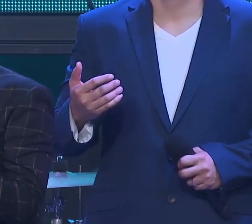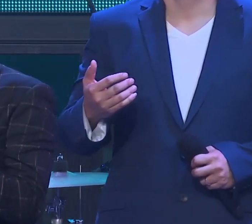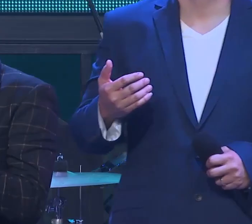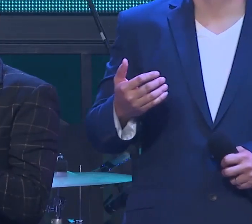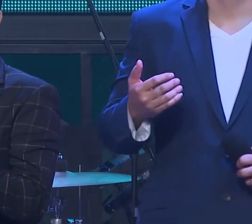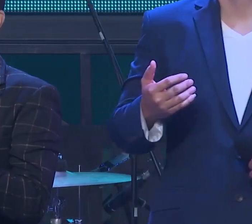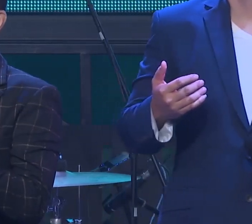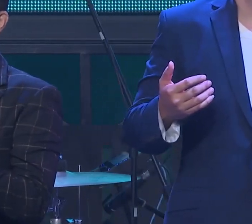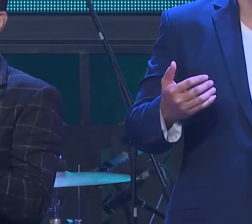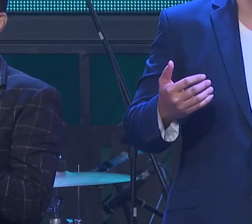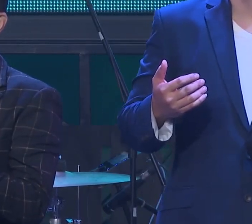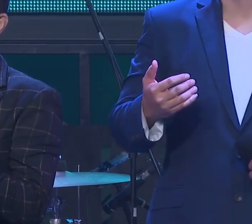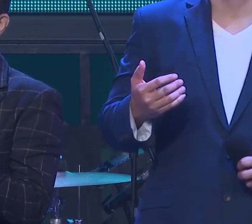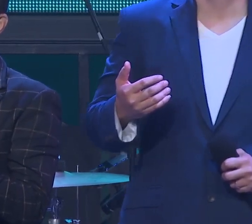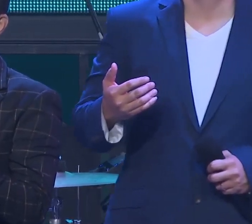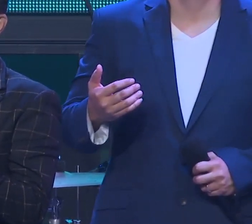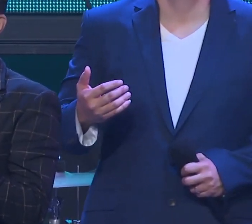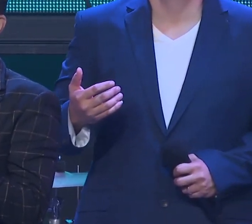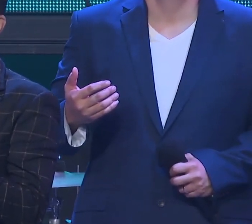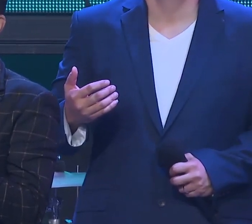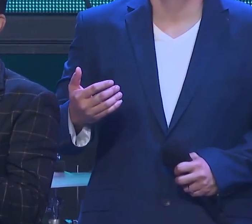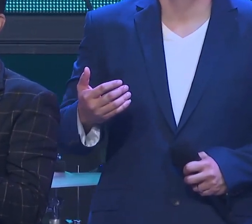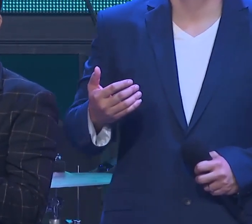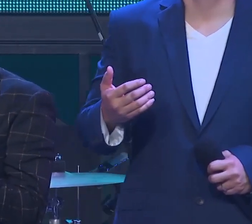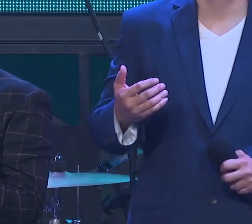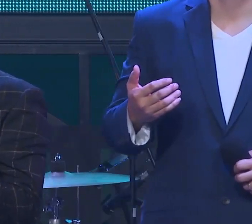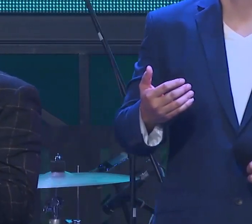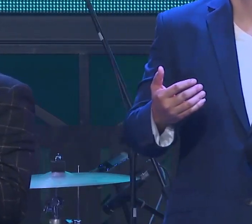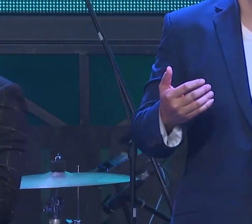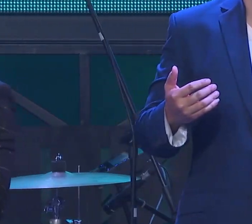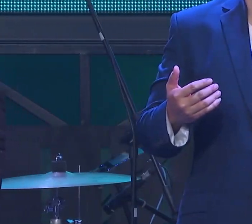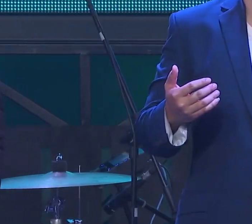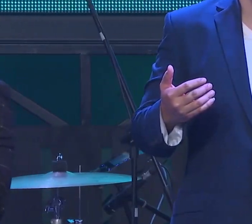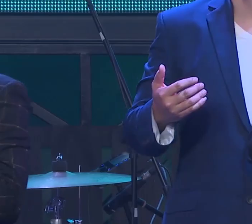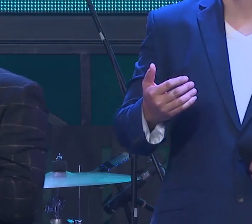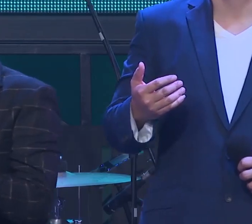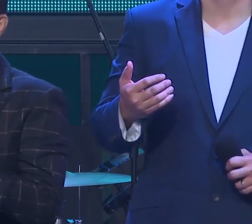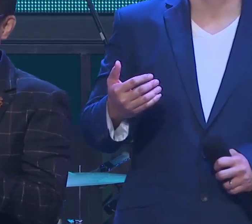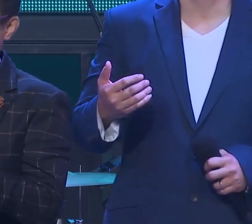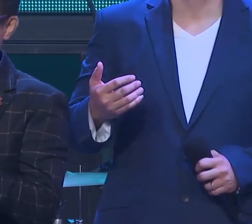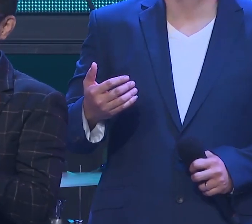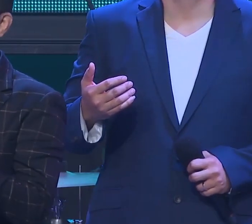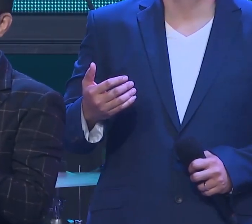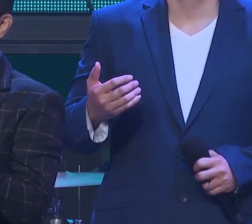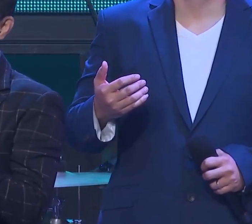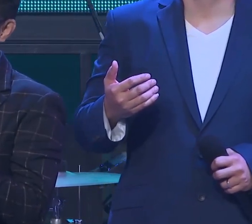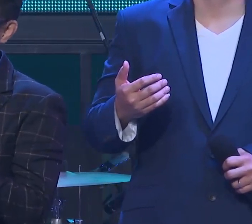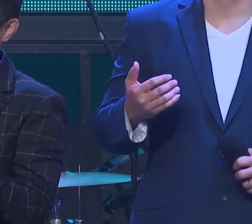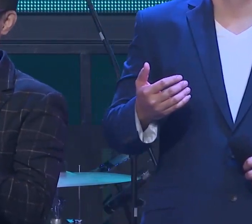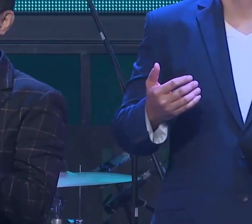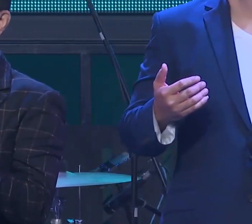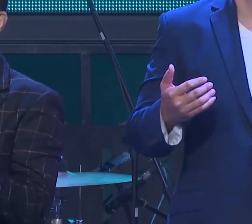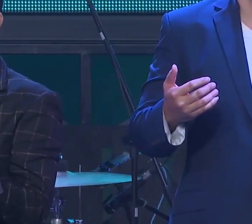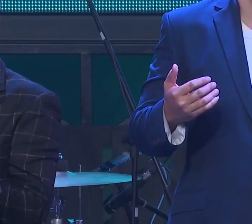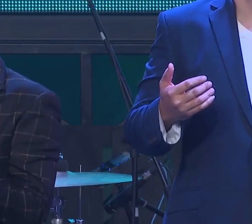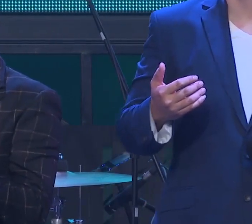Tuhan. Sehingga berkat-Mu tercurah Tuhan atas bangsa dan negara kami Tuhan. Kau juga memberkati provinsi, setiap provinsi yang